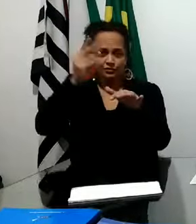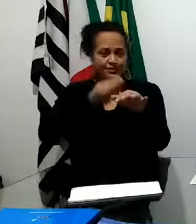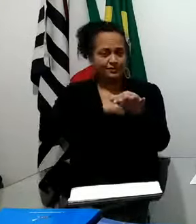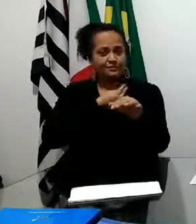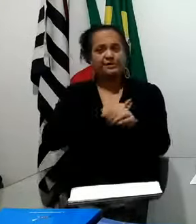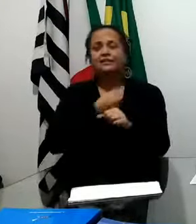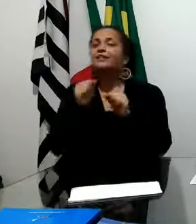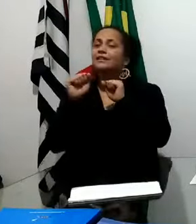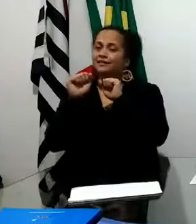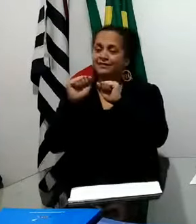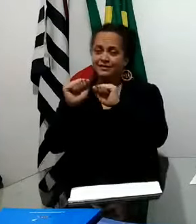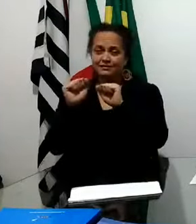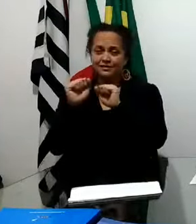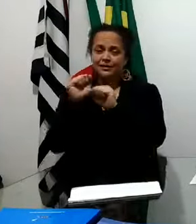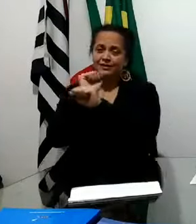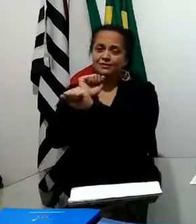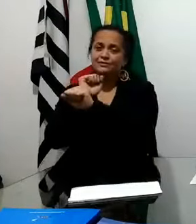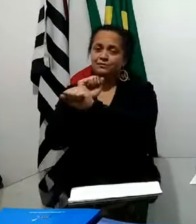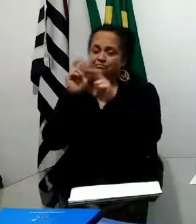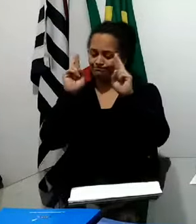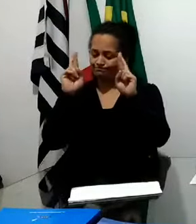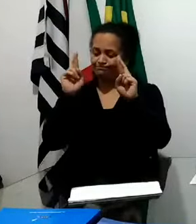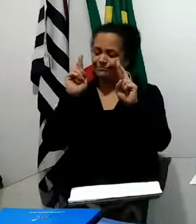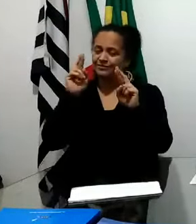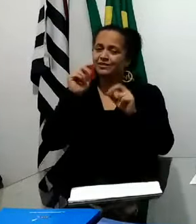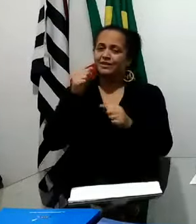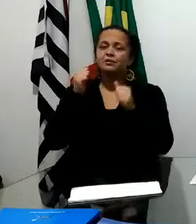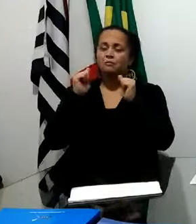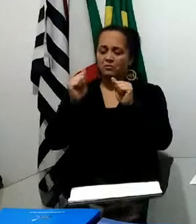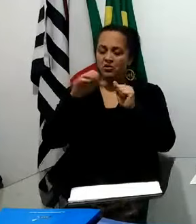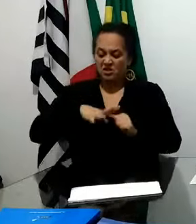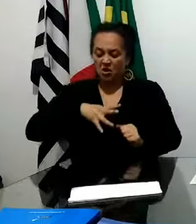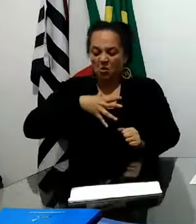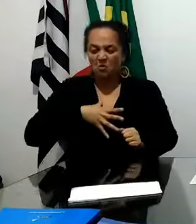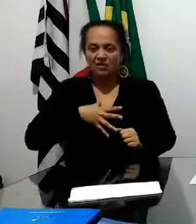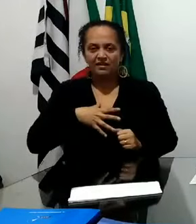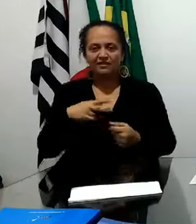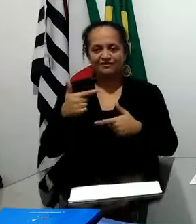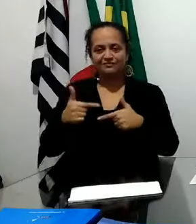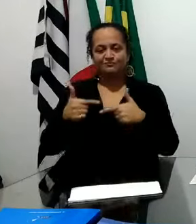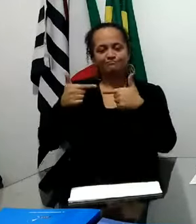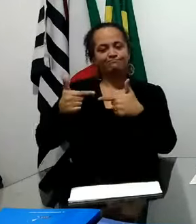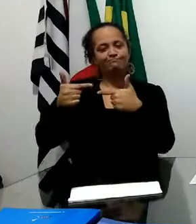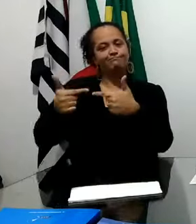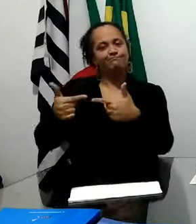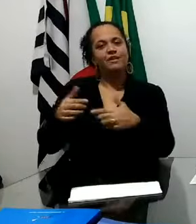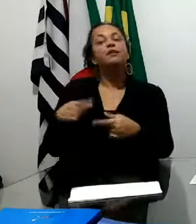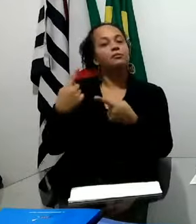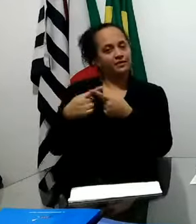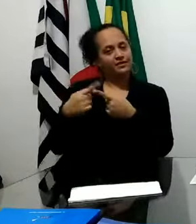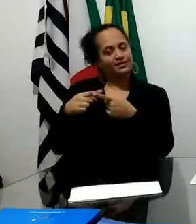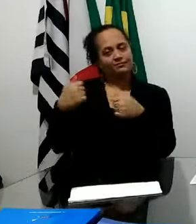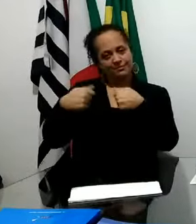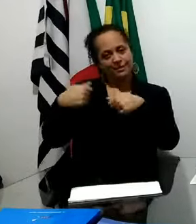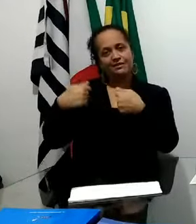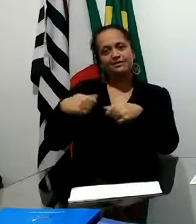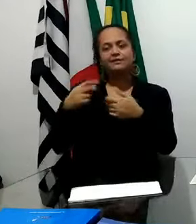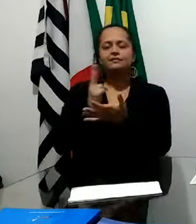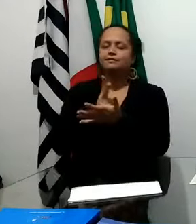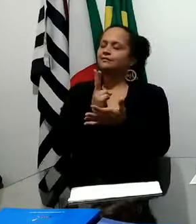ter sido edificado e encorajado a prosseguir, né? Porque nós precisamos, de fato, nos preparar.